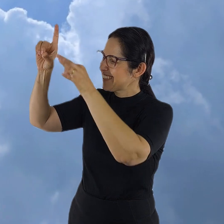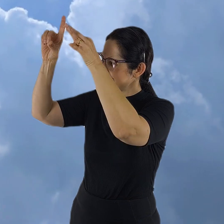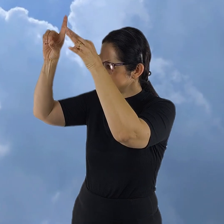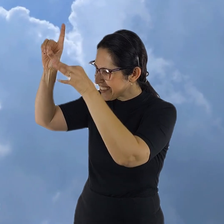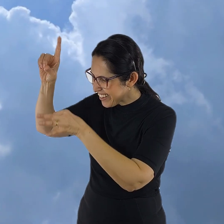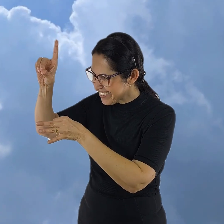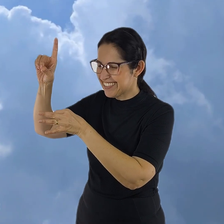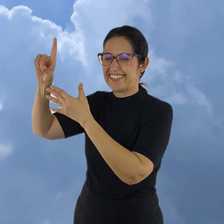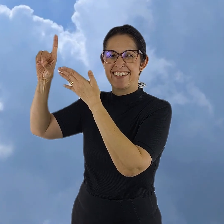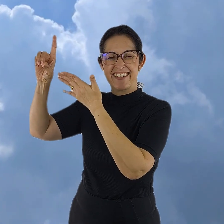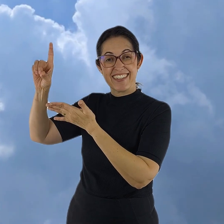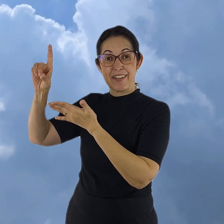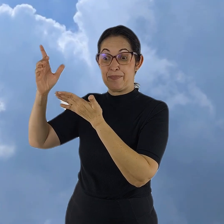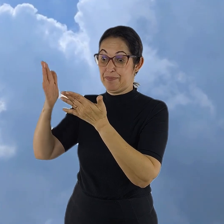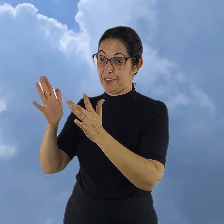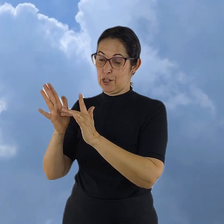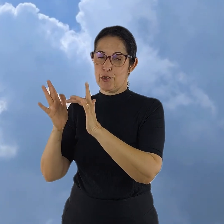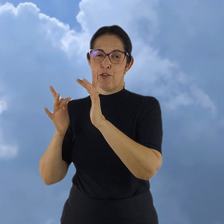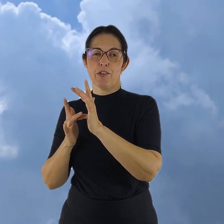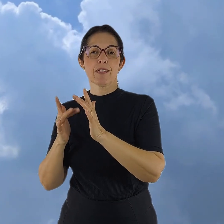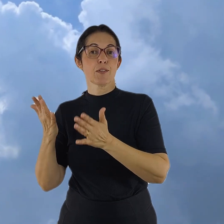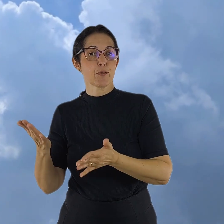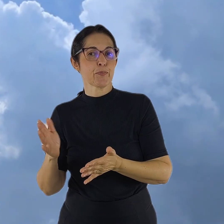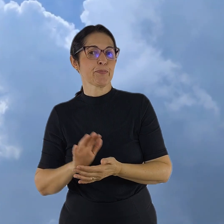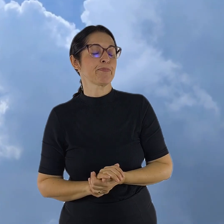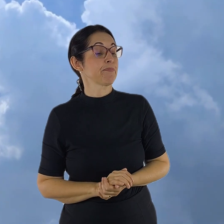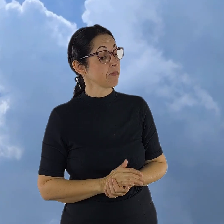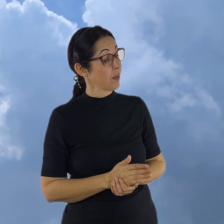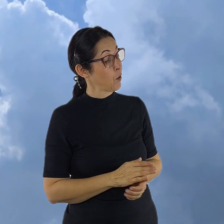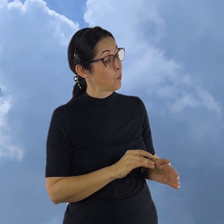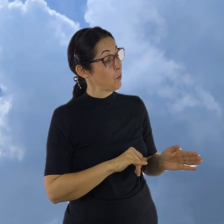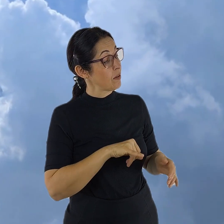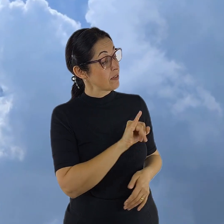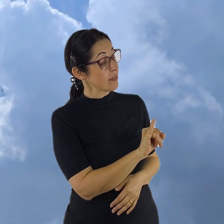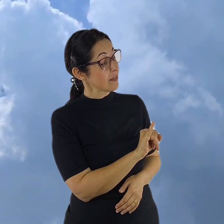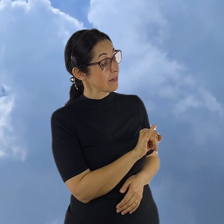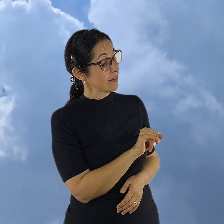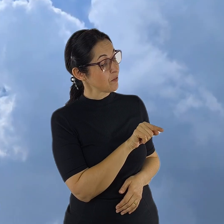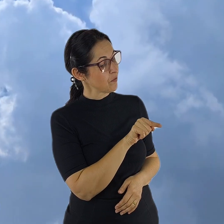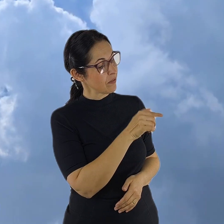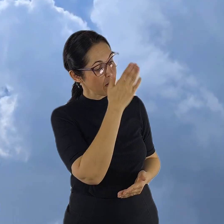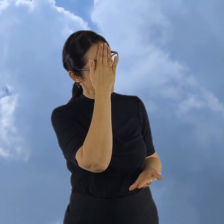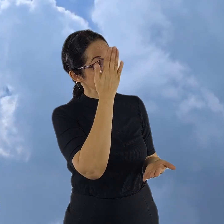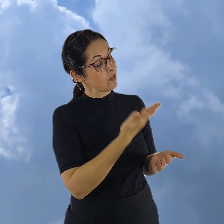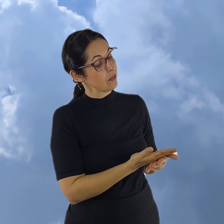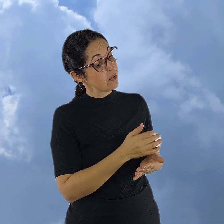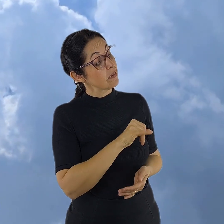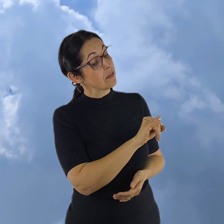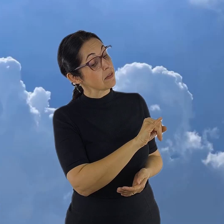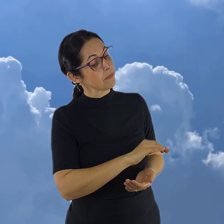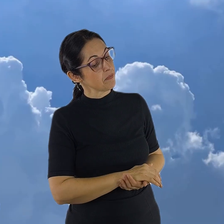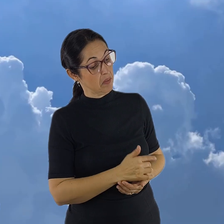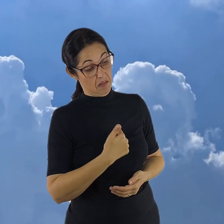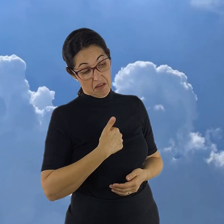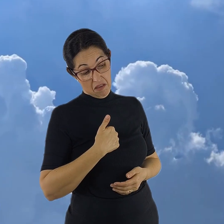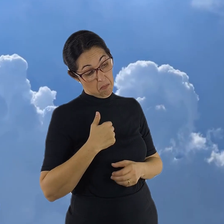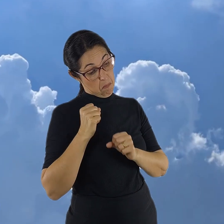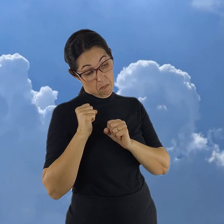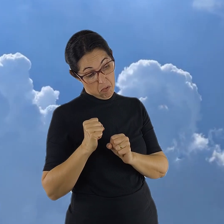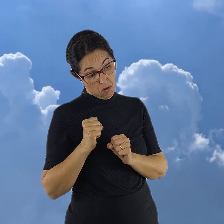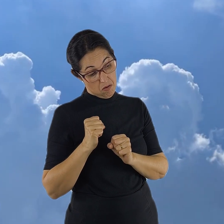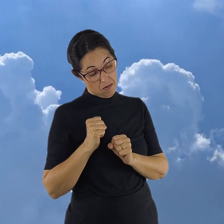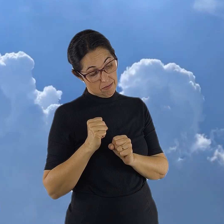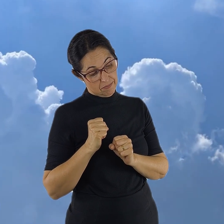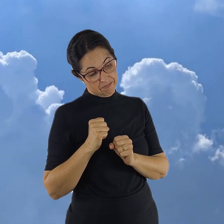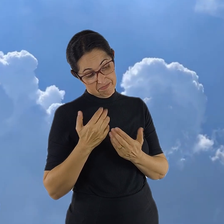mesmo. Aí você vai agora colocar as coisas em ordem. Olha, você, se tu creres, o Senhor botou o si para ele. Não é se eu posso, poder